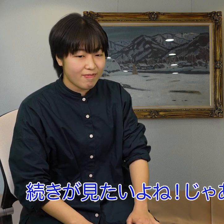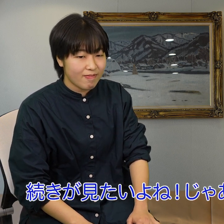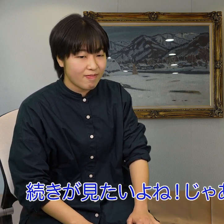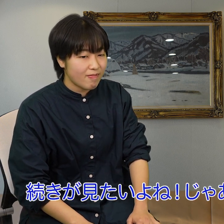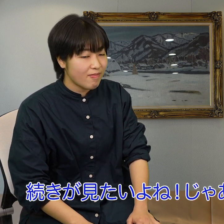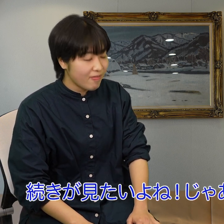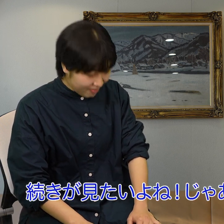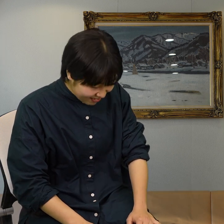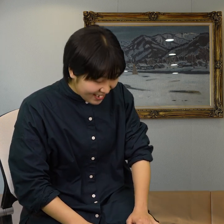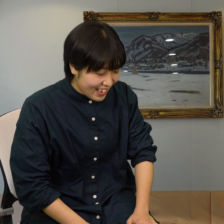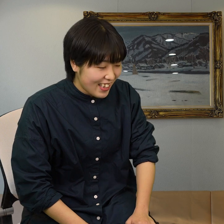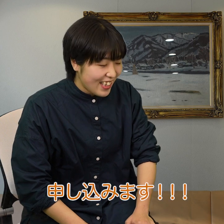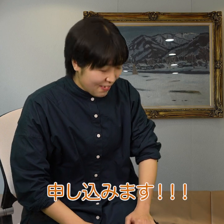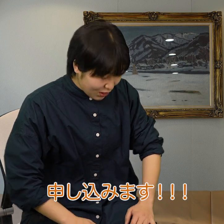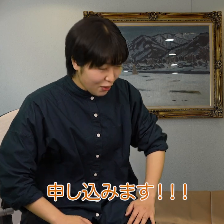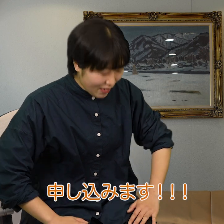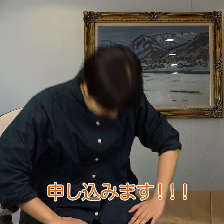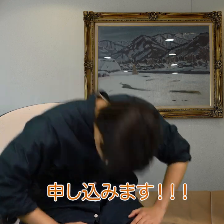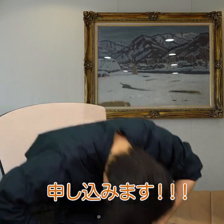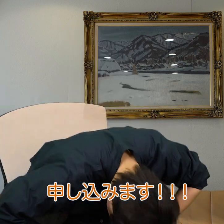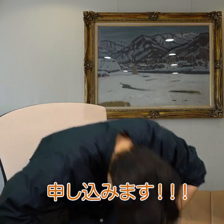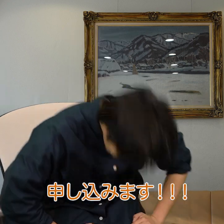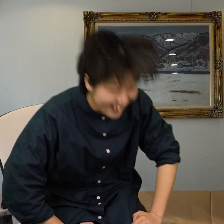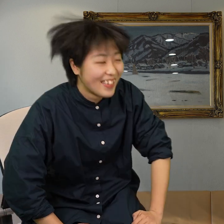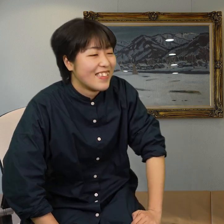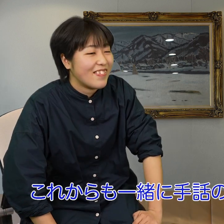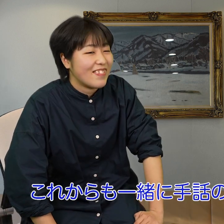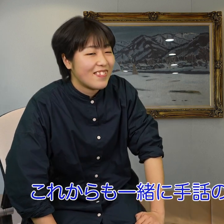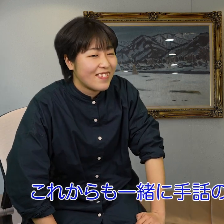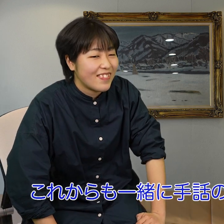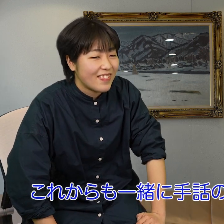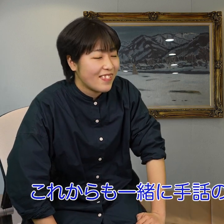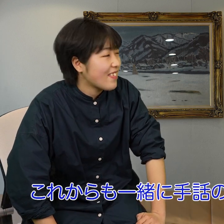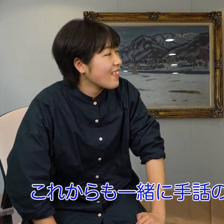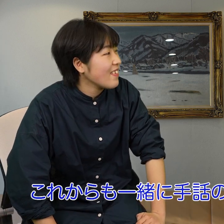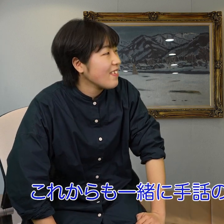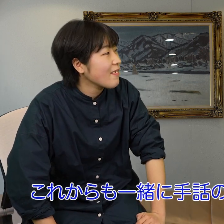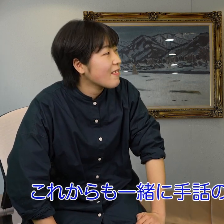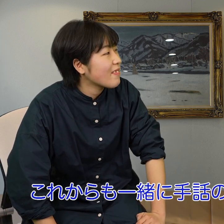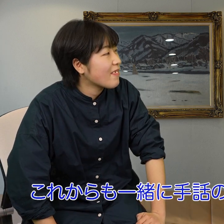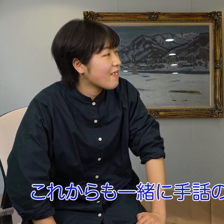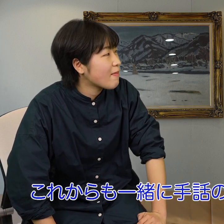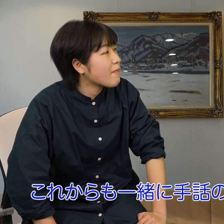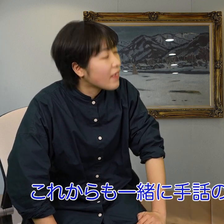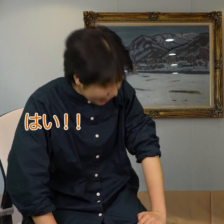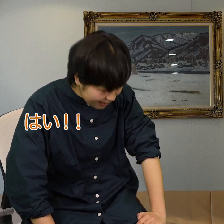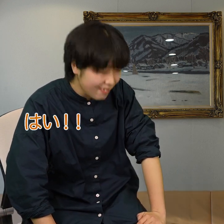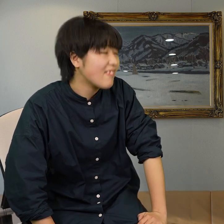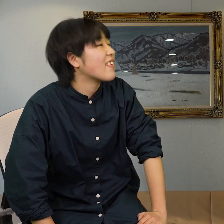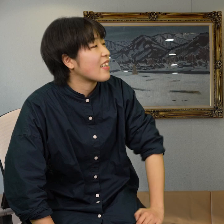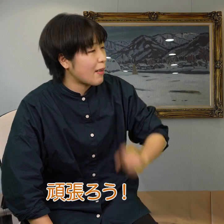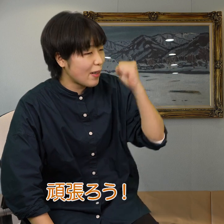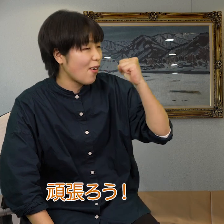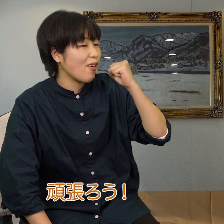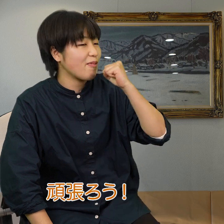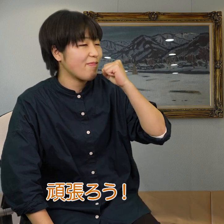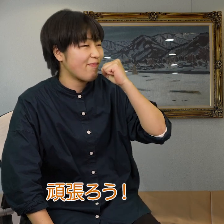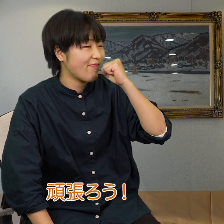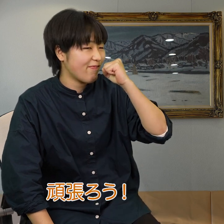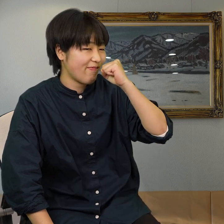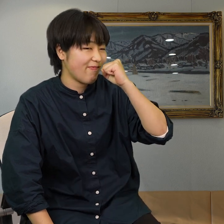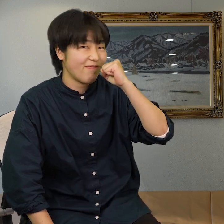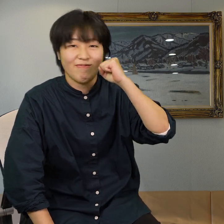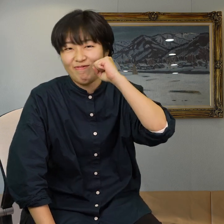じゃあ申し込んで。 申し込みます。 これから一緒に手話の勉強頑張ろうね。 はい、頑張ろう。